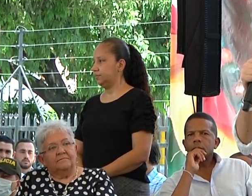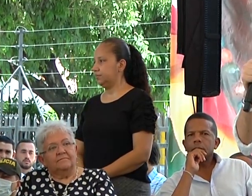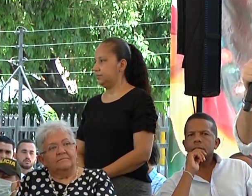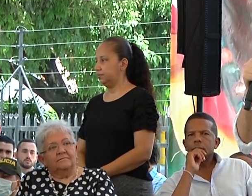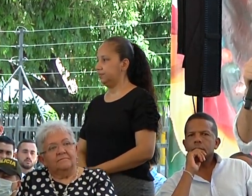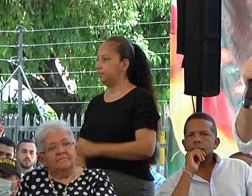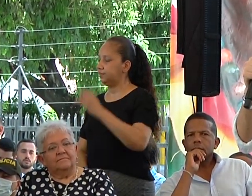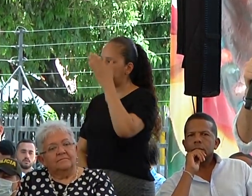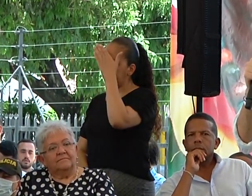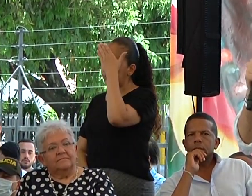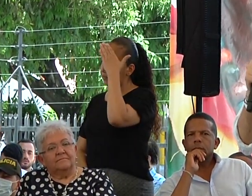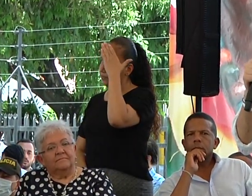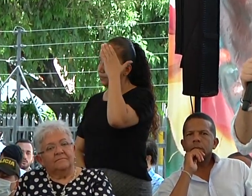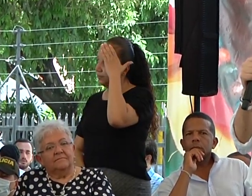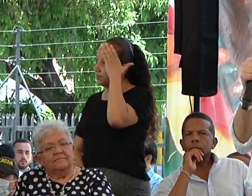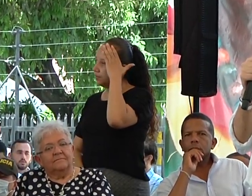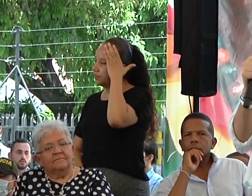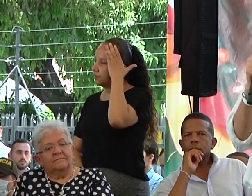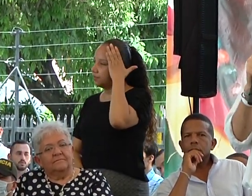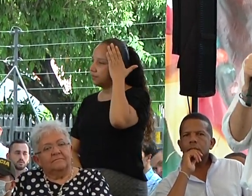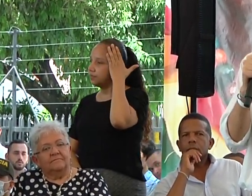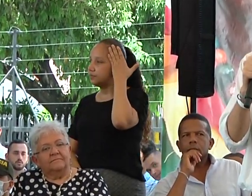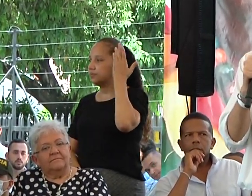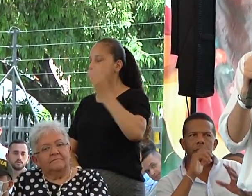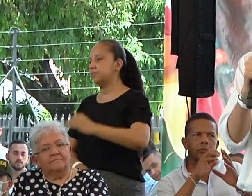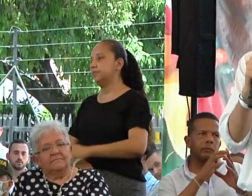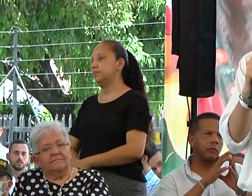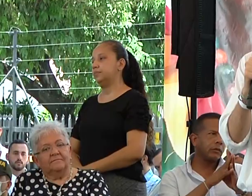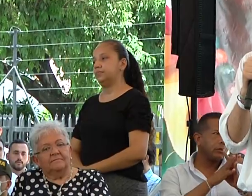este. Para construir colectivamente.